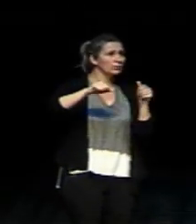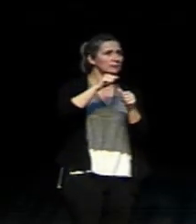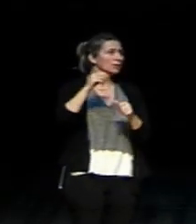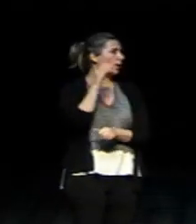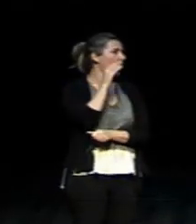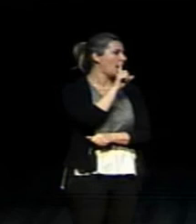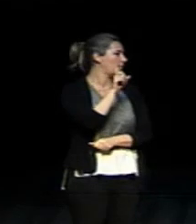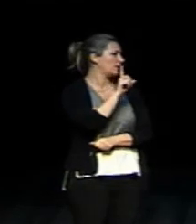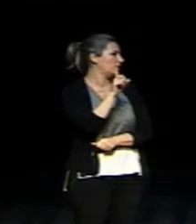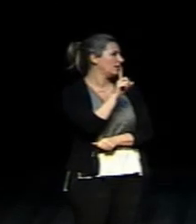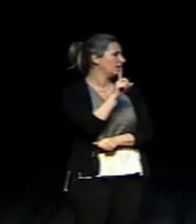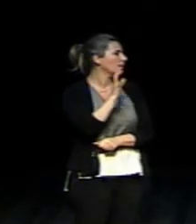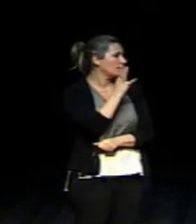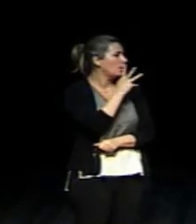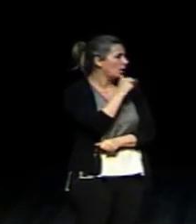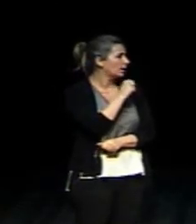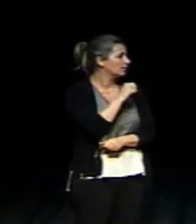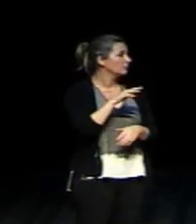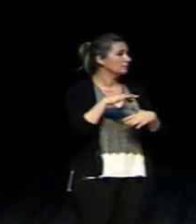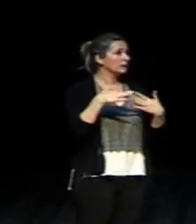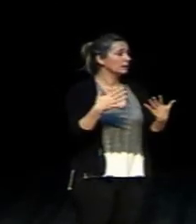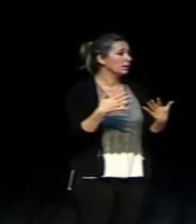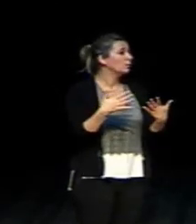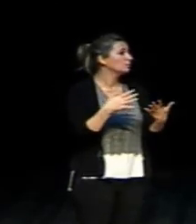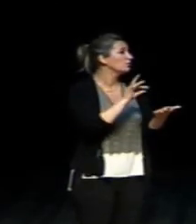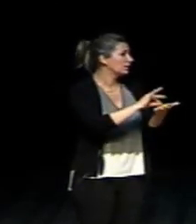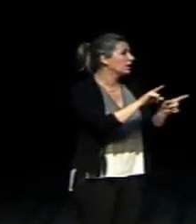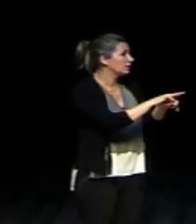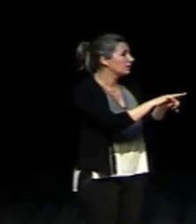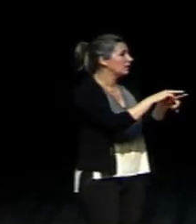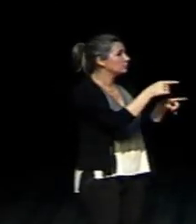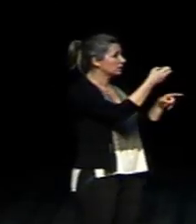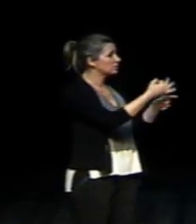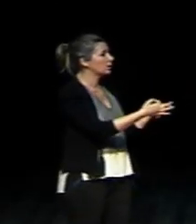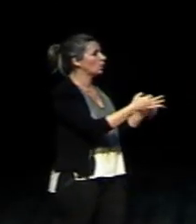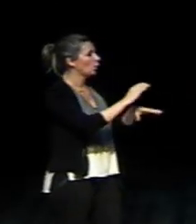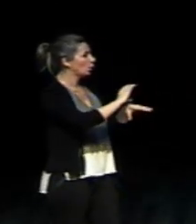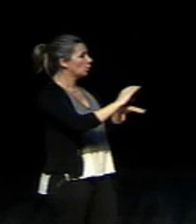esses elementos na formação, e esse processo ele não é rápido, ele é demorado.